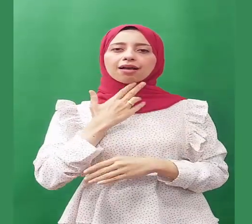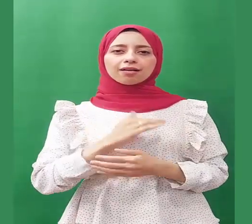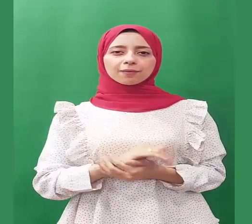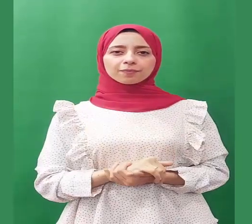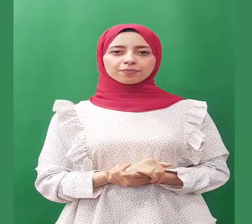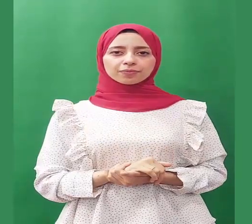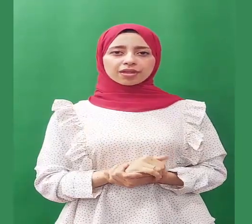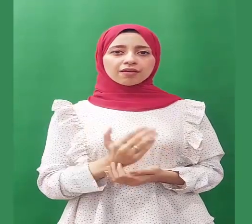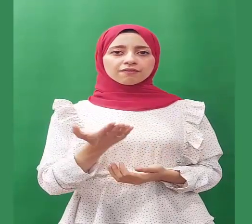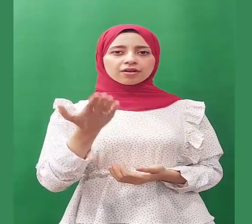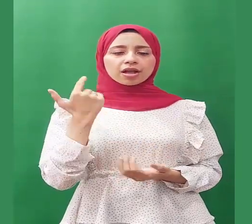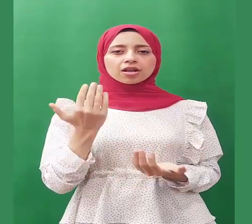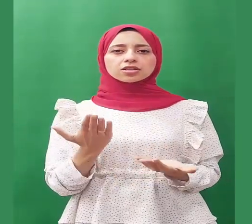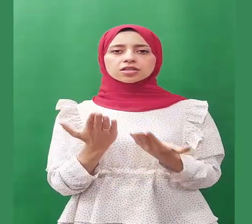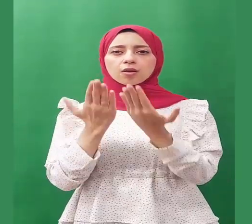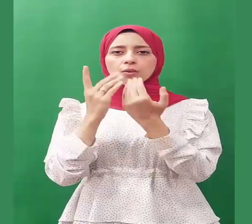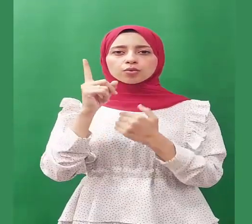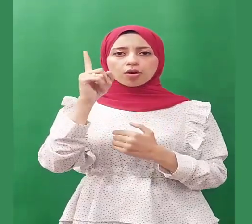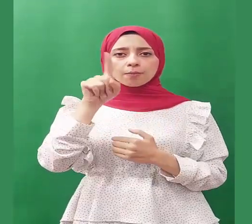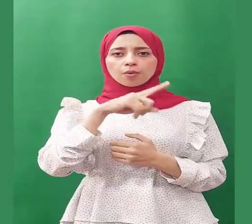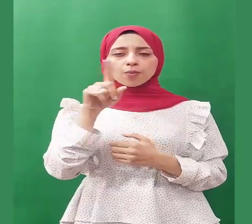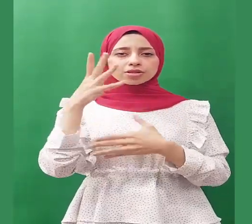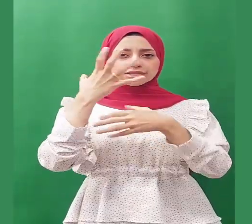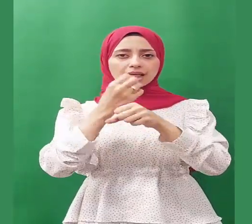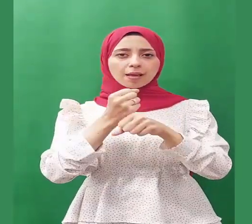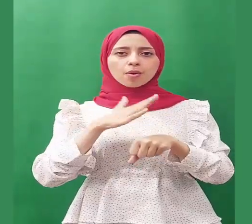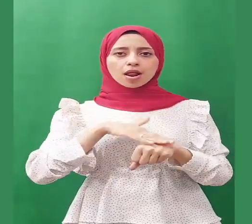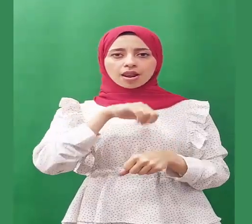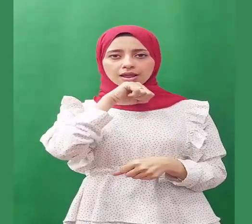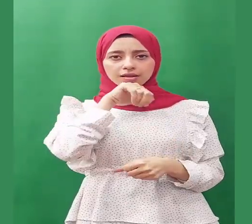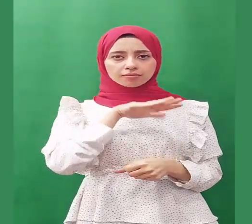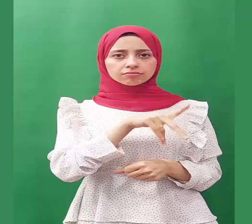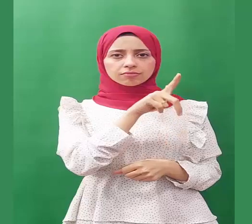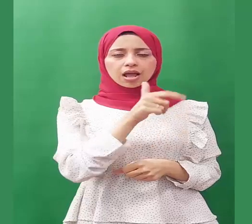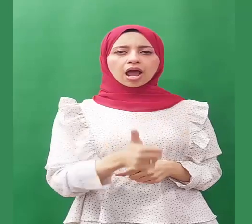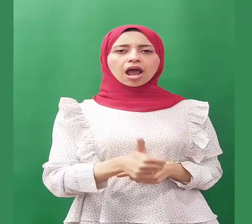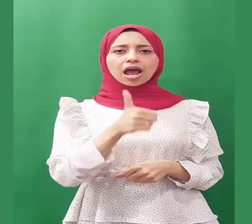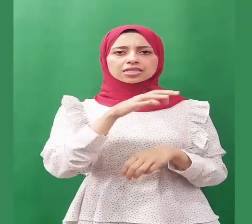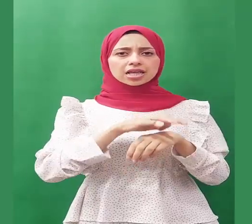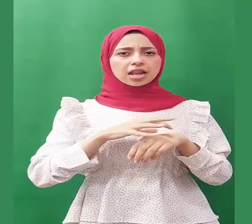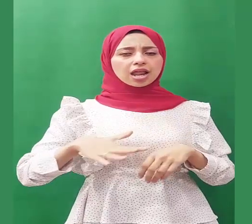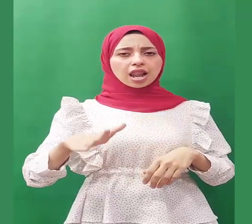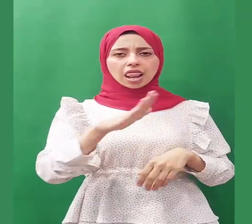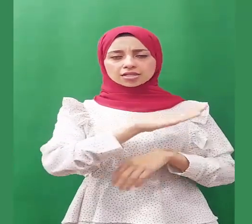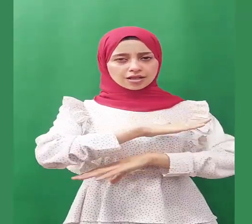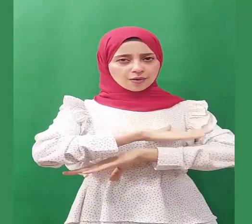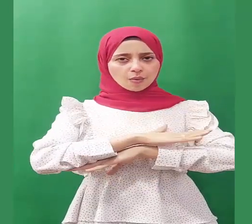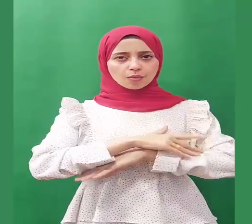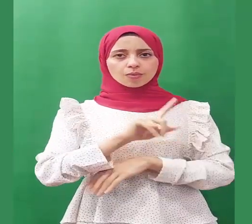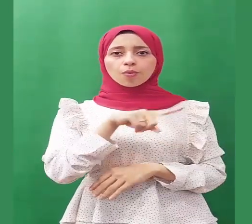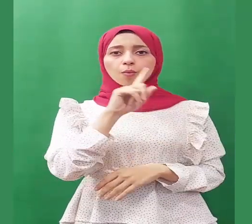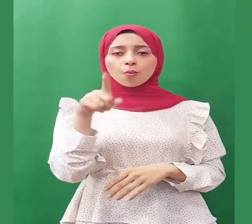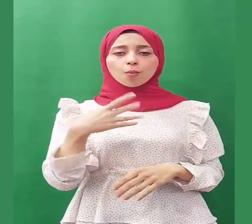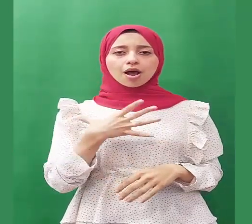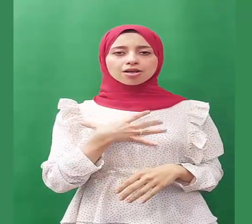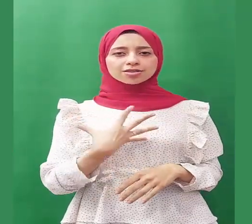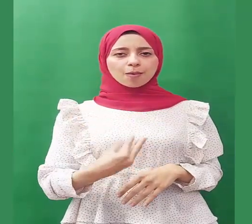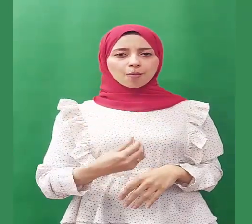فكان صلوات ربي وسلامه عليه احسن الناس خلقا واطيبهم نفسا